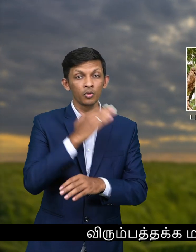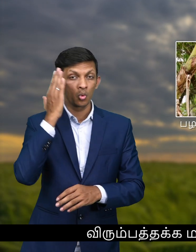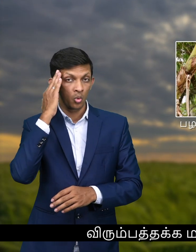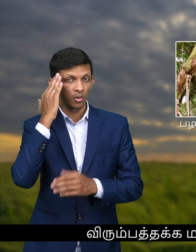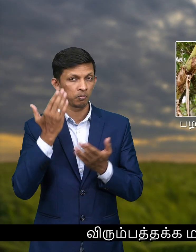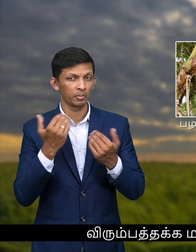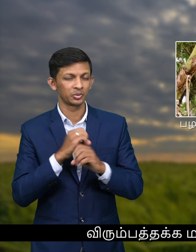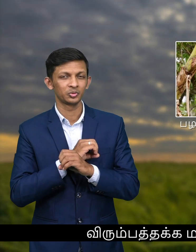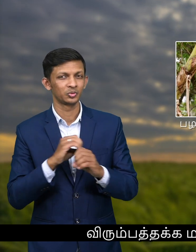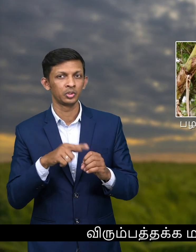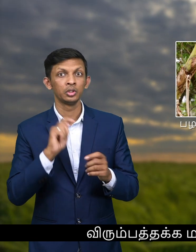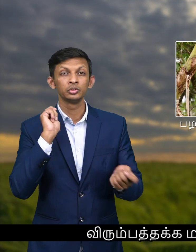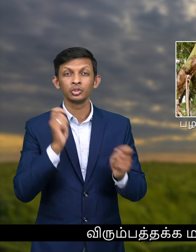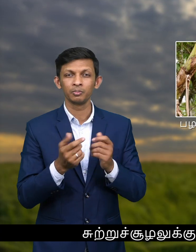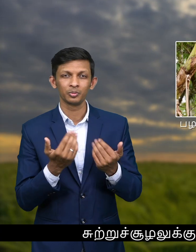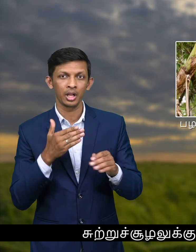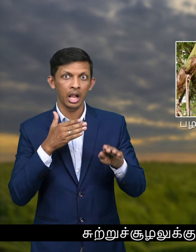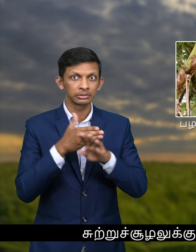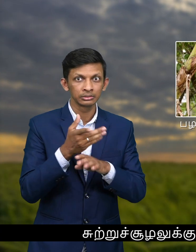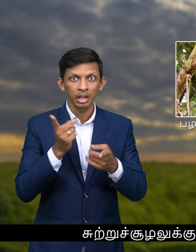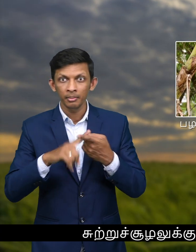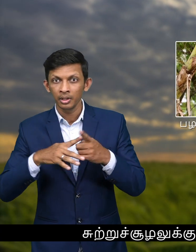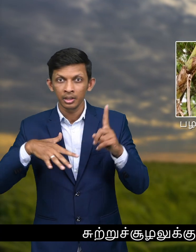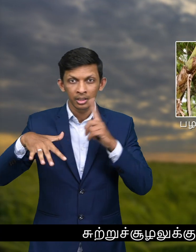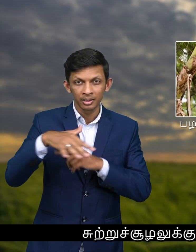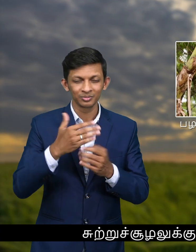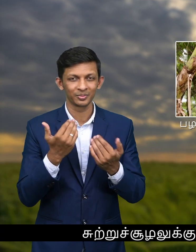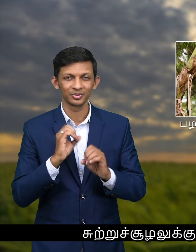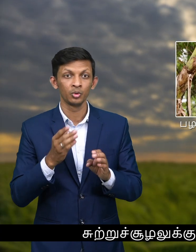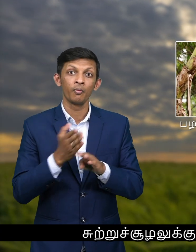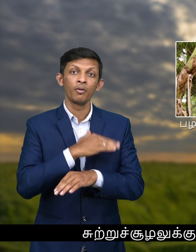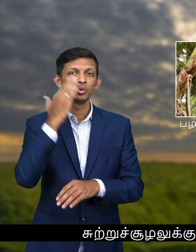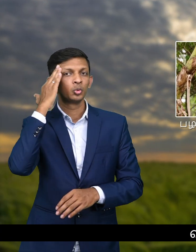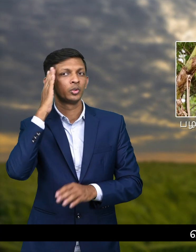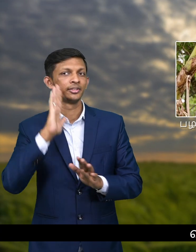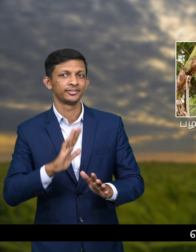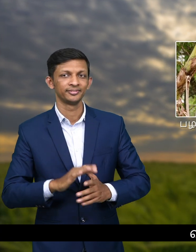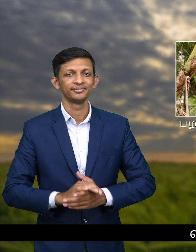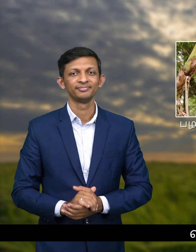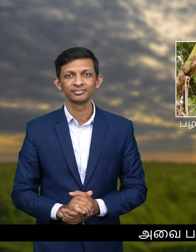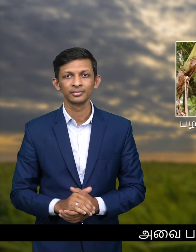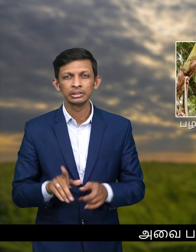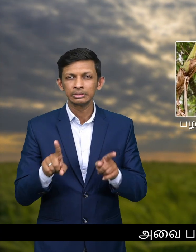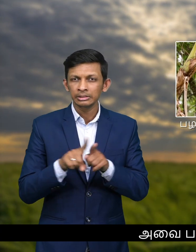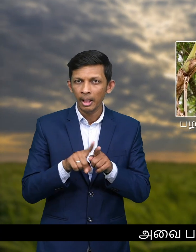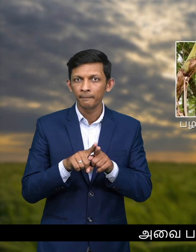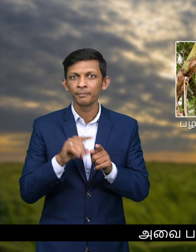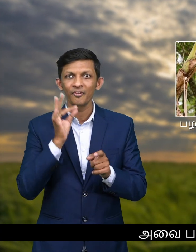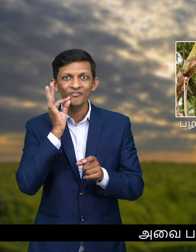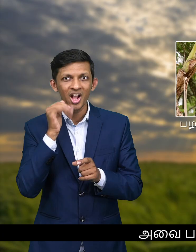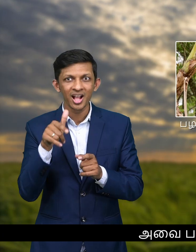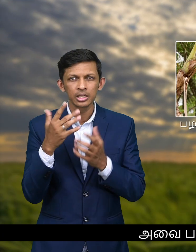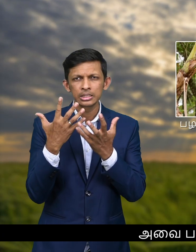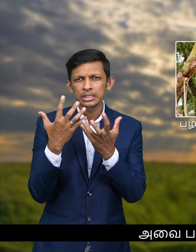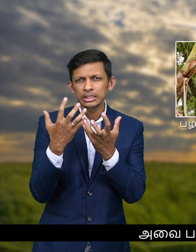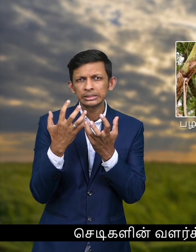விரும்பத்தக்க மாற்றங்கள் பயனுள்ளவை மற்றும் சுற்றுச்சூழலுக்கு தீங்கு விளைவிக்காதவை மற்றும் விரும்பத்தகாதவை. அவை பழங்கள்